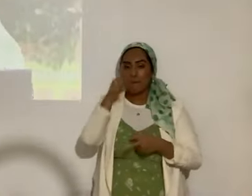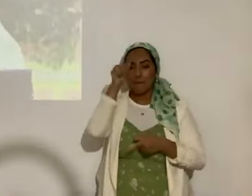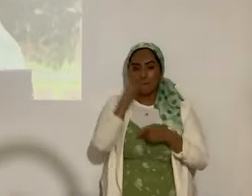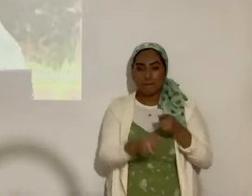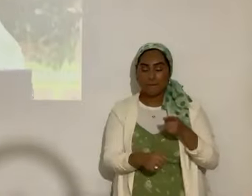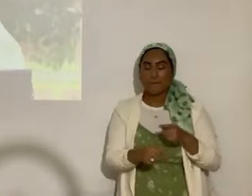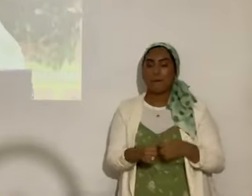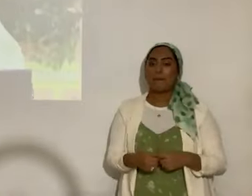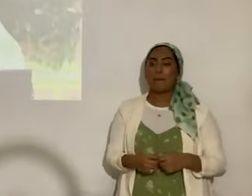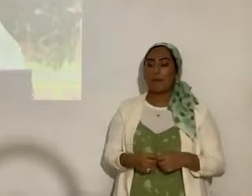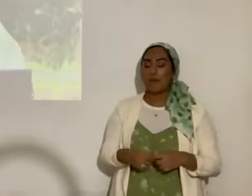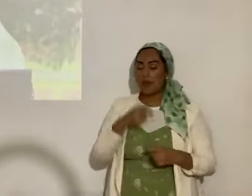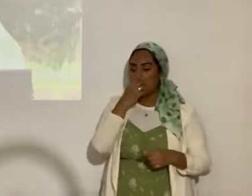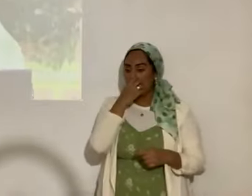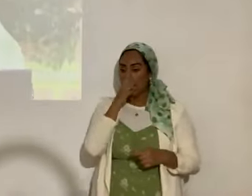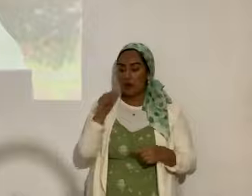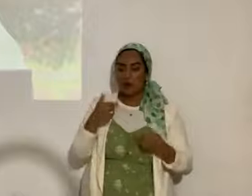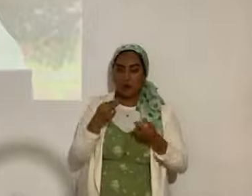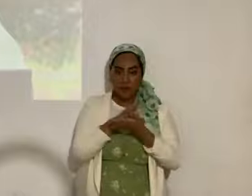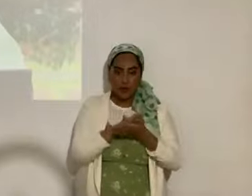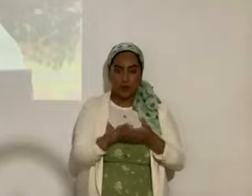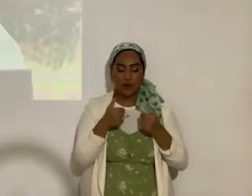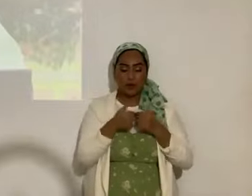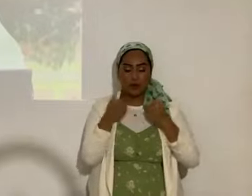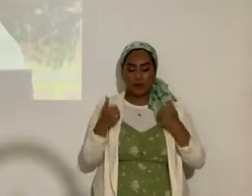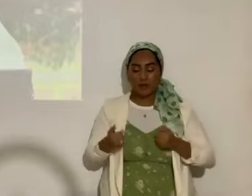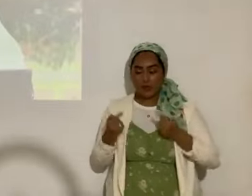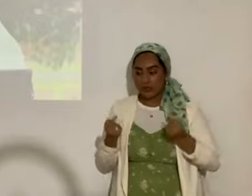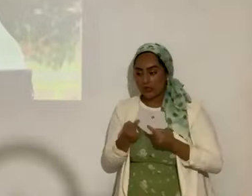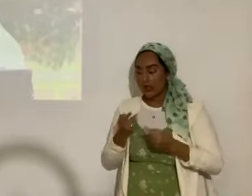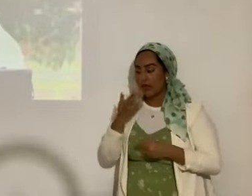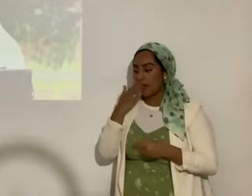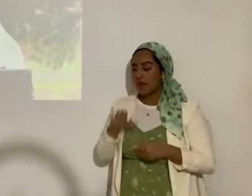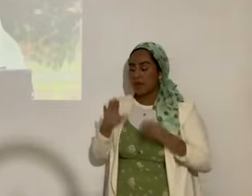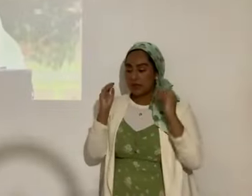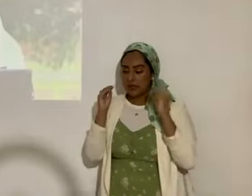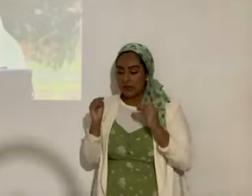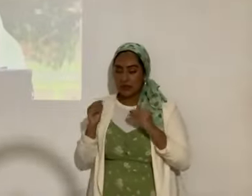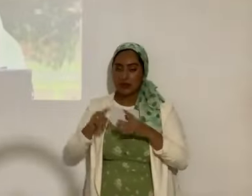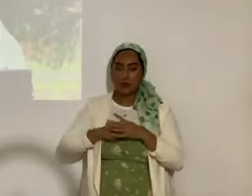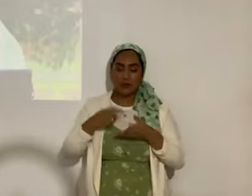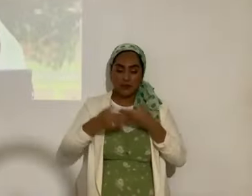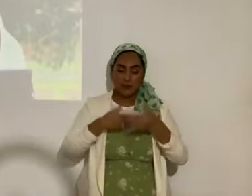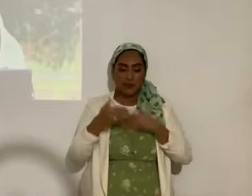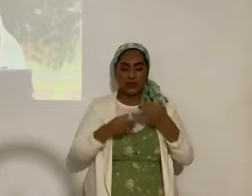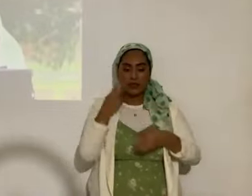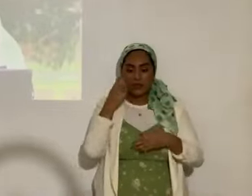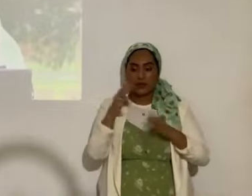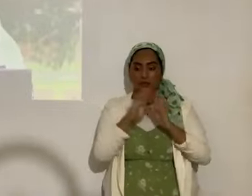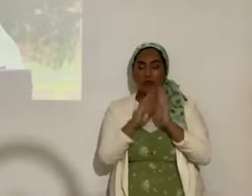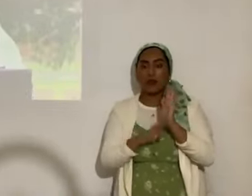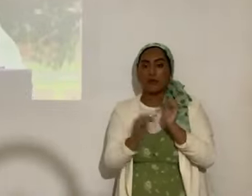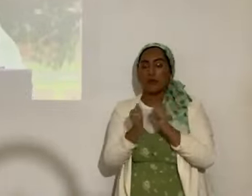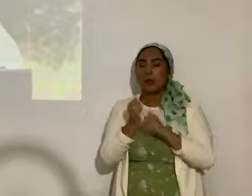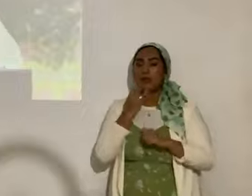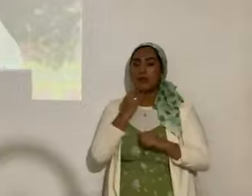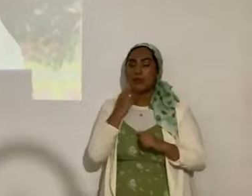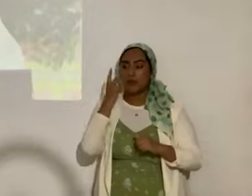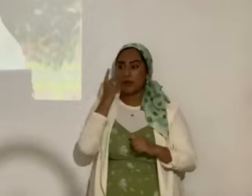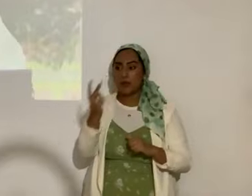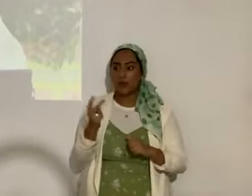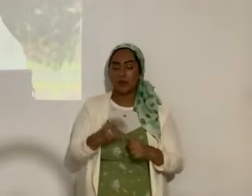abrirla la circuncisión la santidad es apartarse del pecado de las malas doctrinas y comenzar a ver la Biblia con ojos hebreos ojos